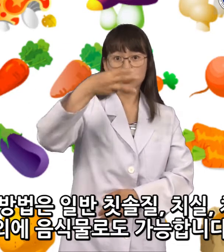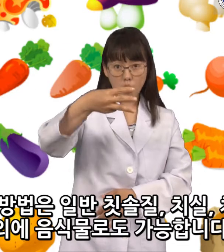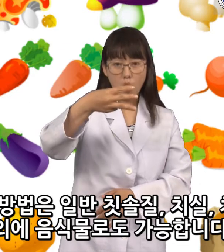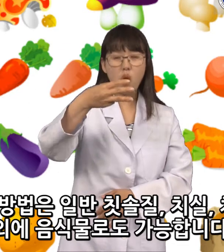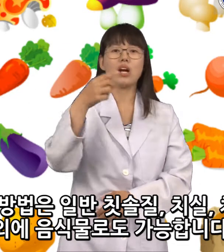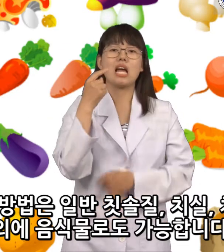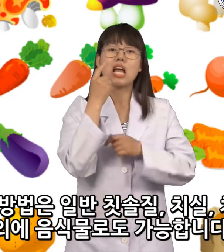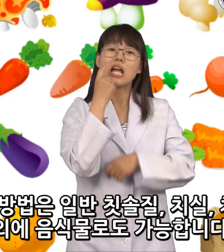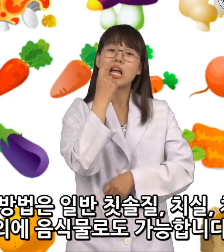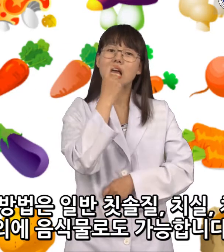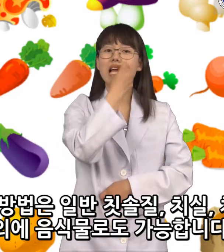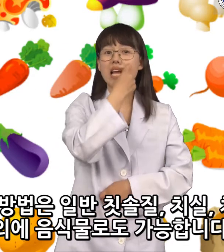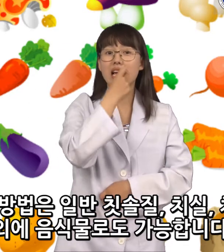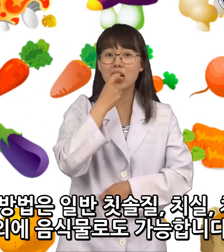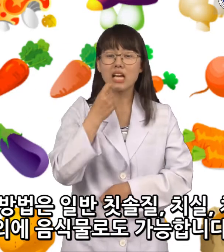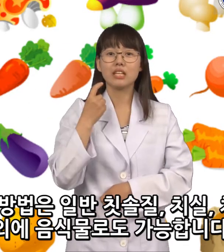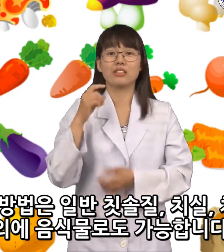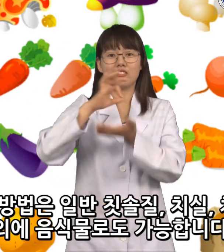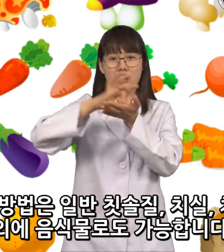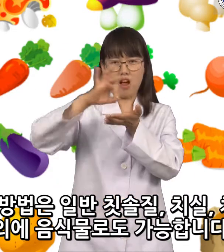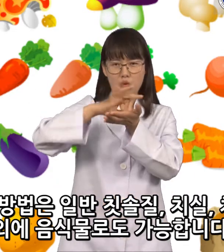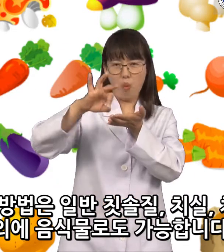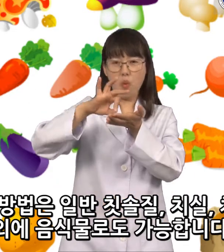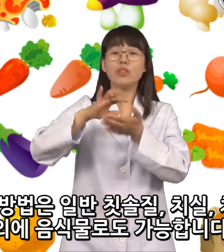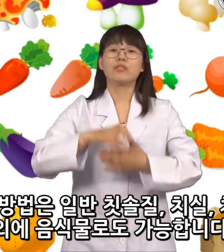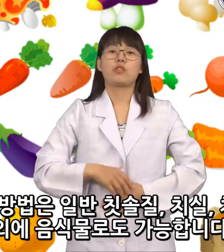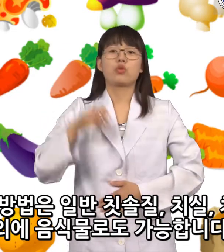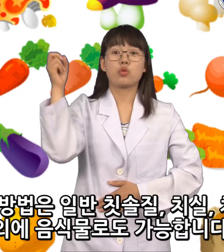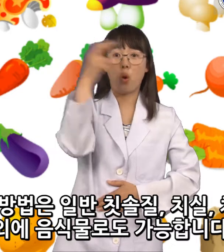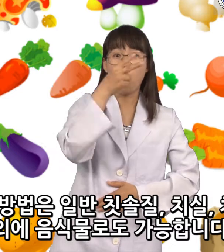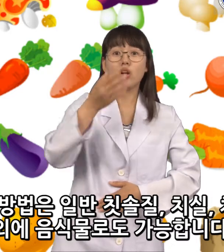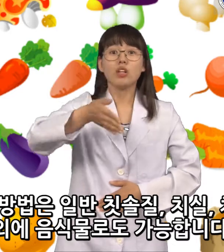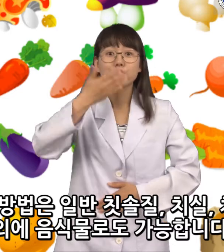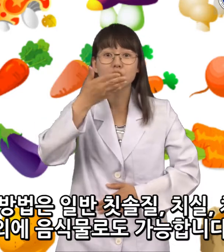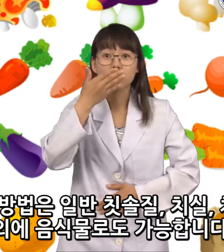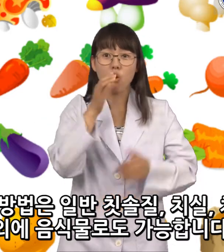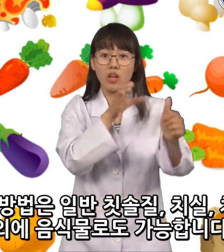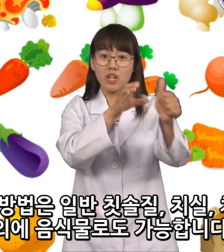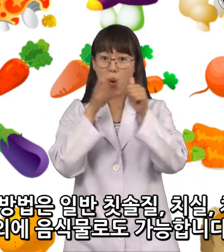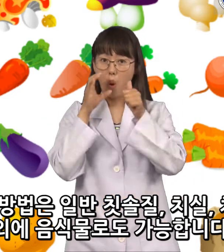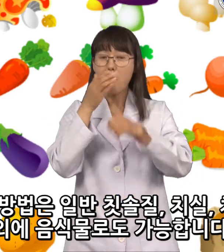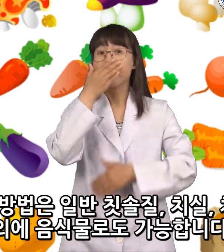치간칫솔 등을 사용하는 것 외에 음식물로도